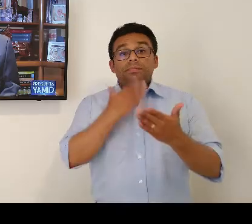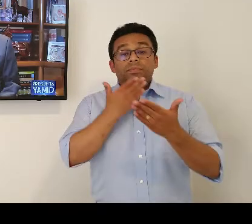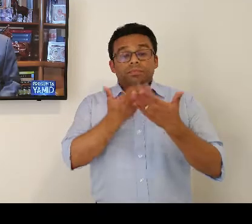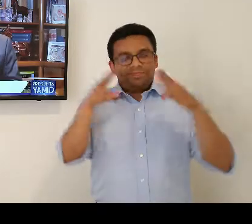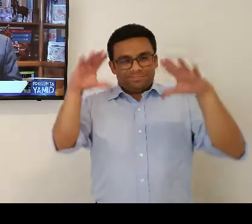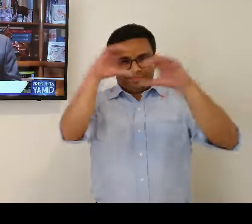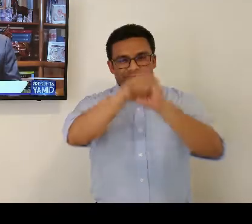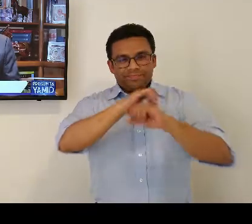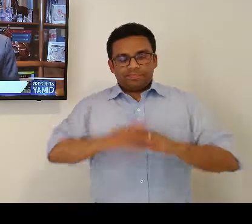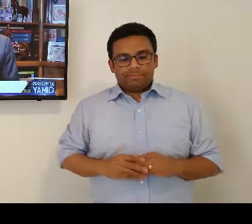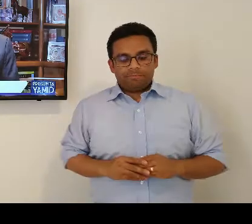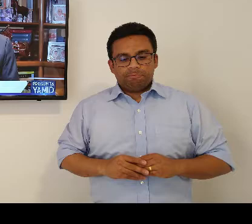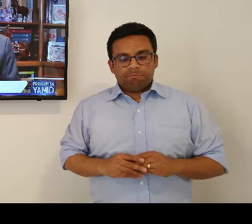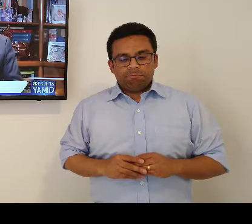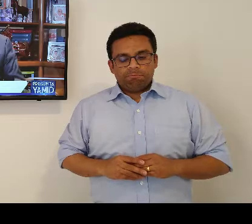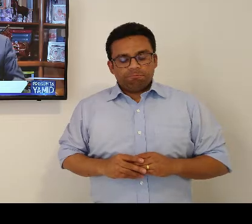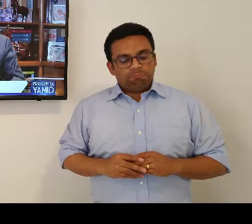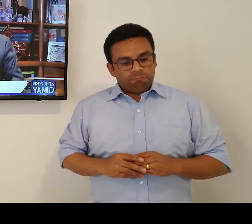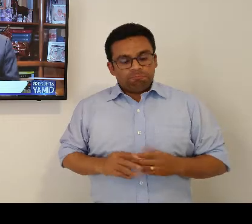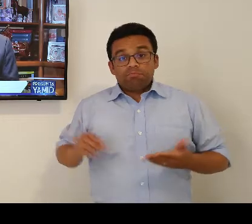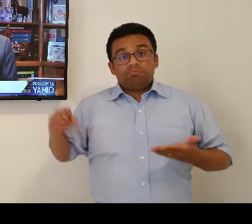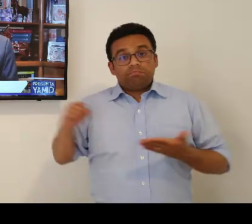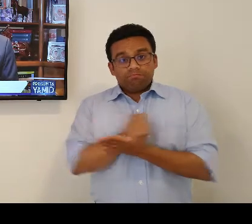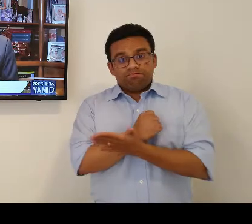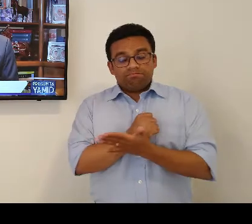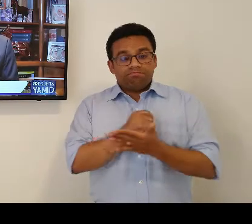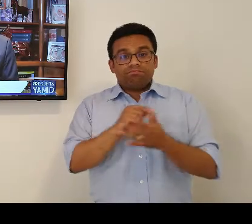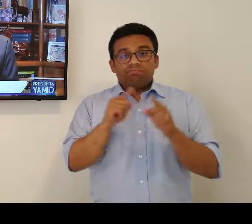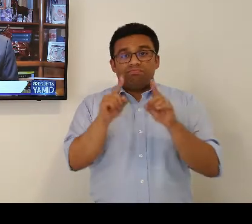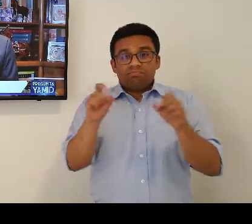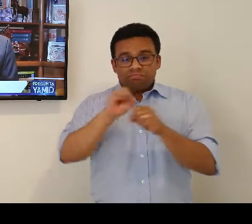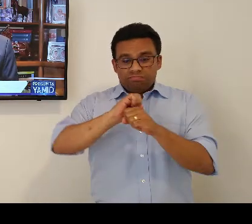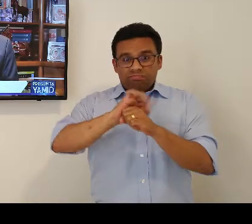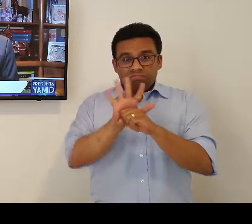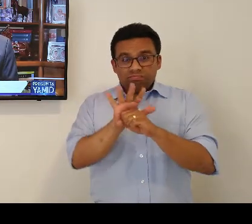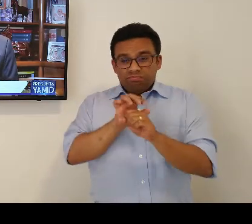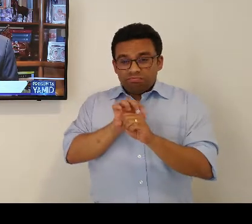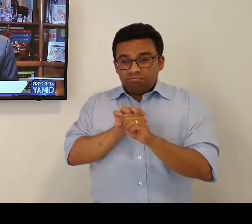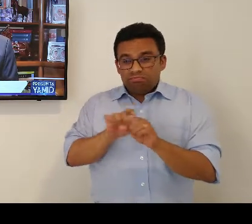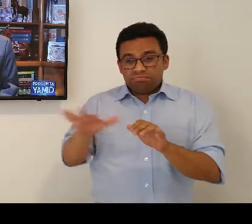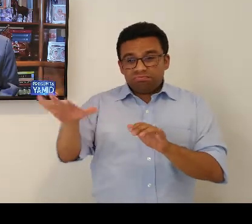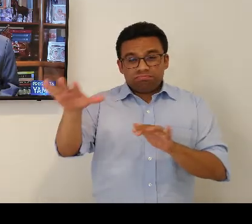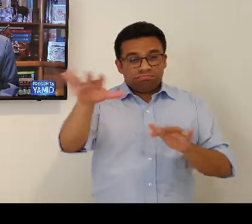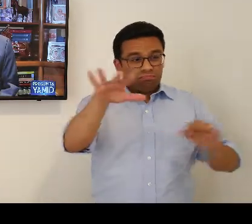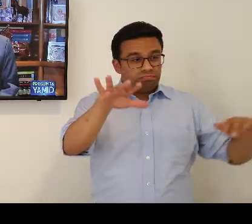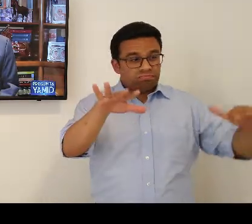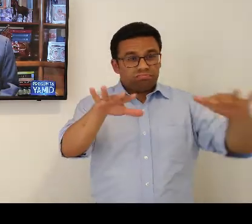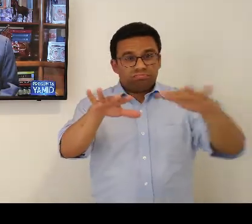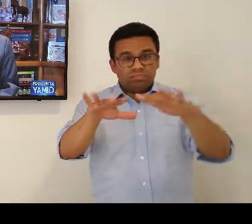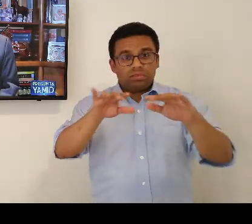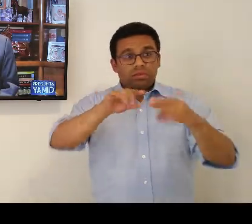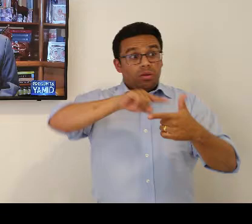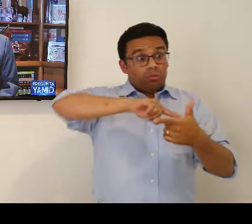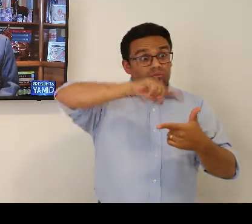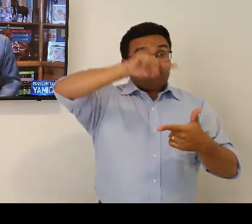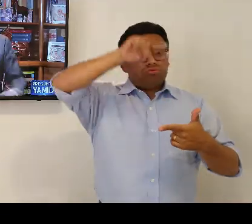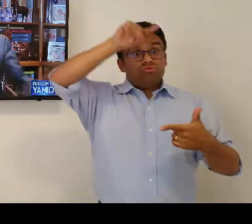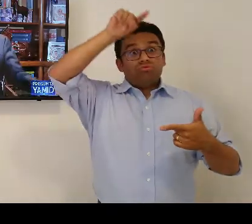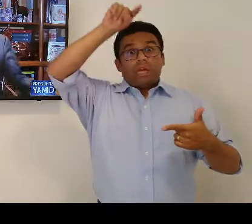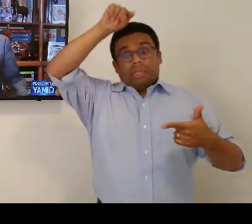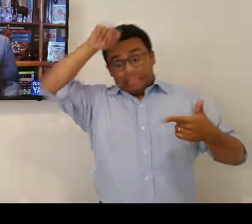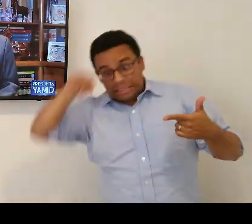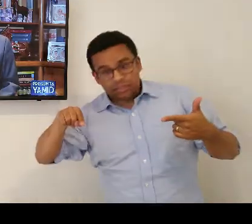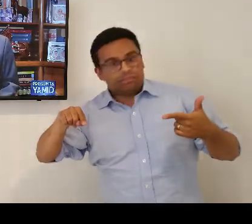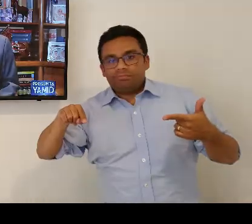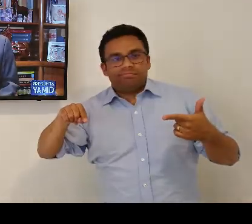Eh, Desgraciadamente la pandemia no cede en ninguna parte del mundo. El